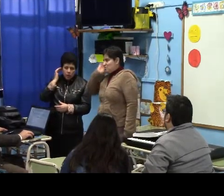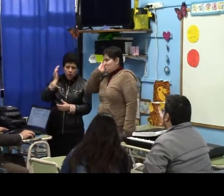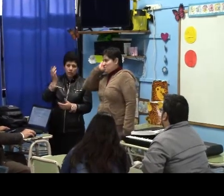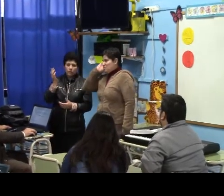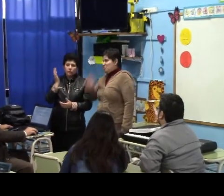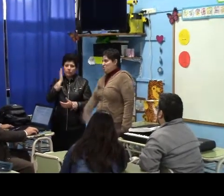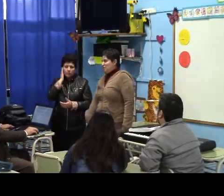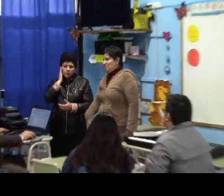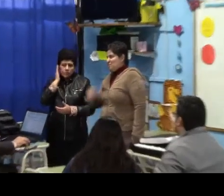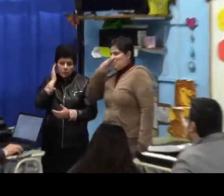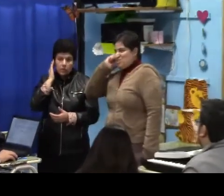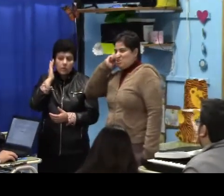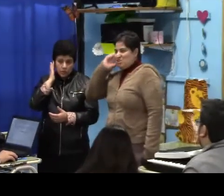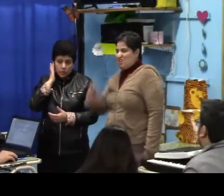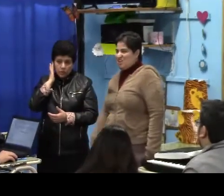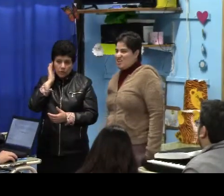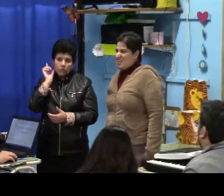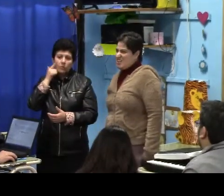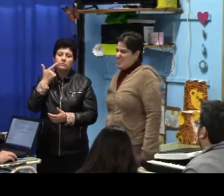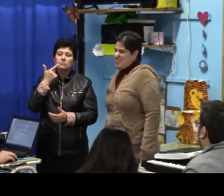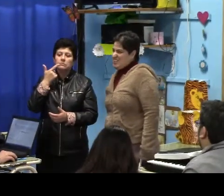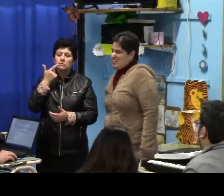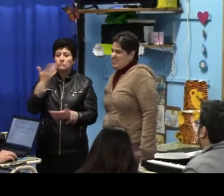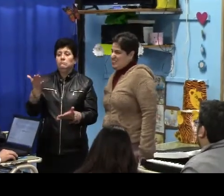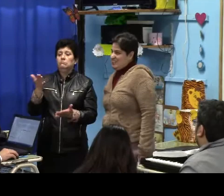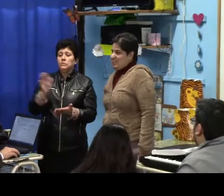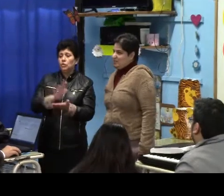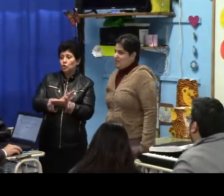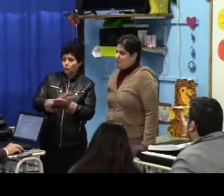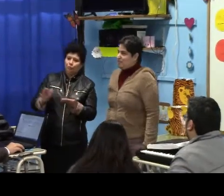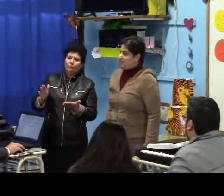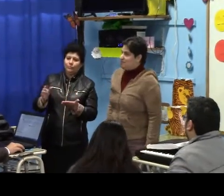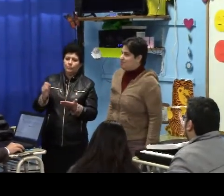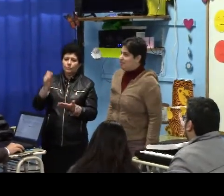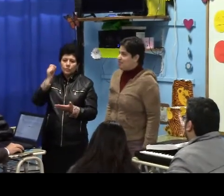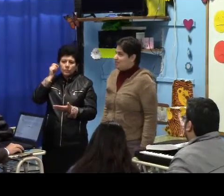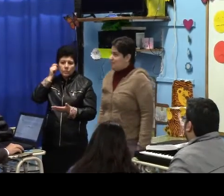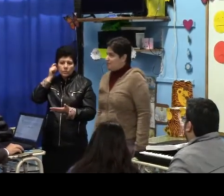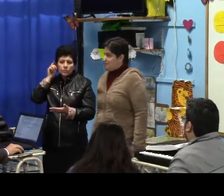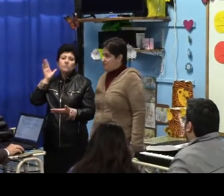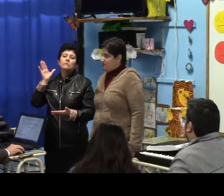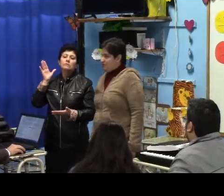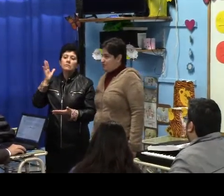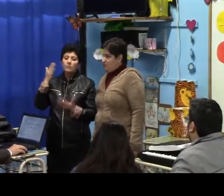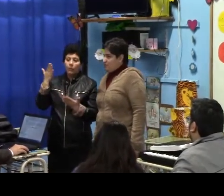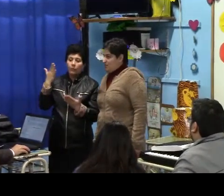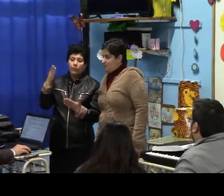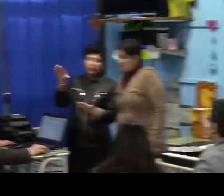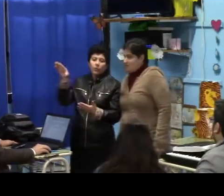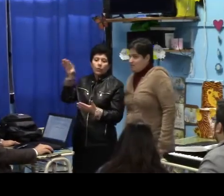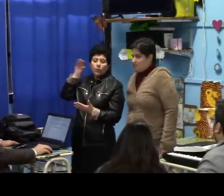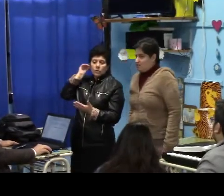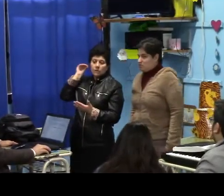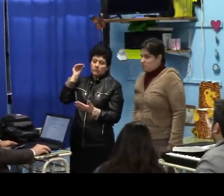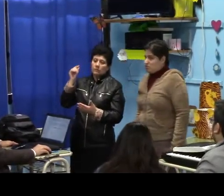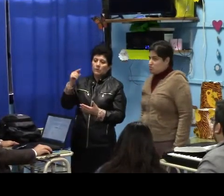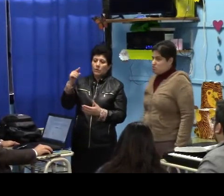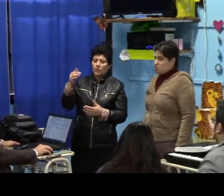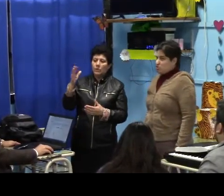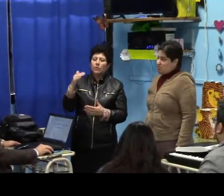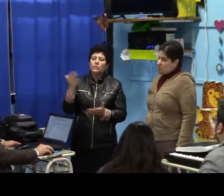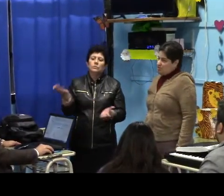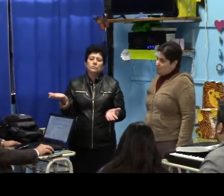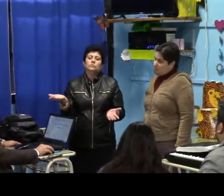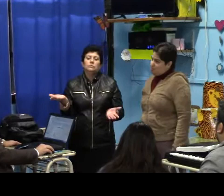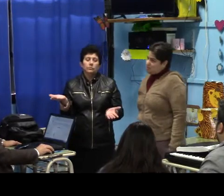y le hizo que se toque, le tocó la oreja y que se abriera, ¿se acuerdan? Es decir, Jesús no